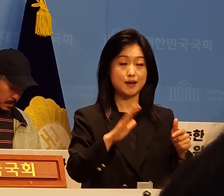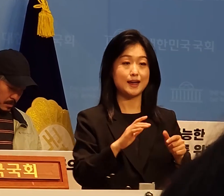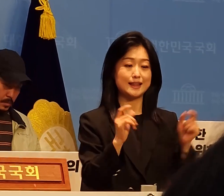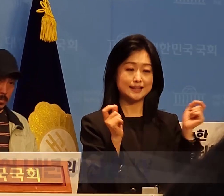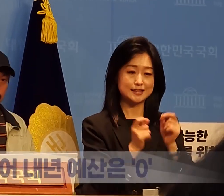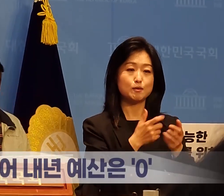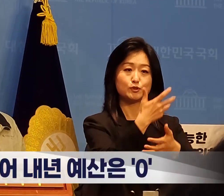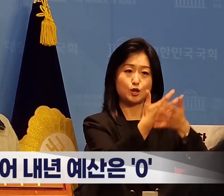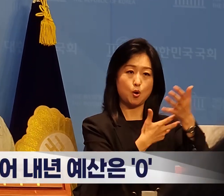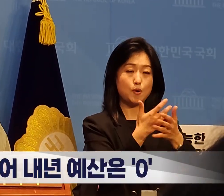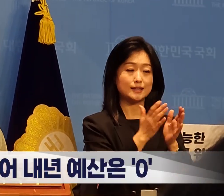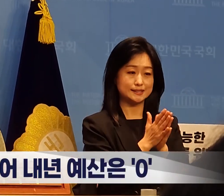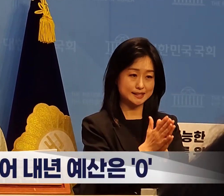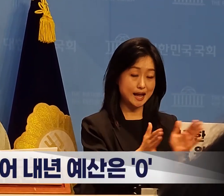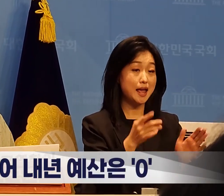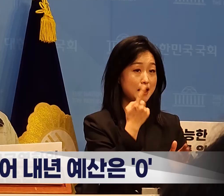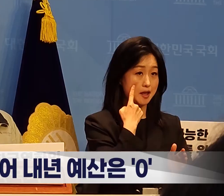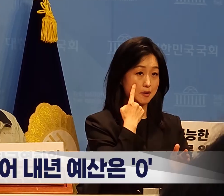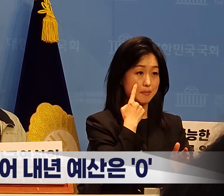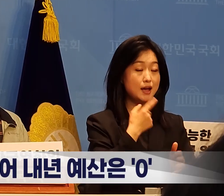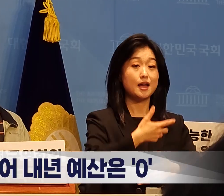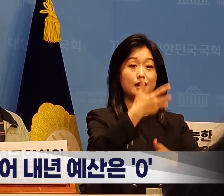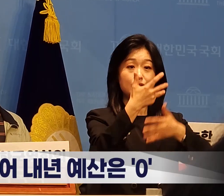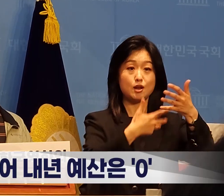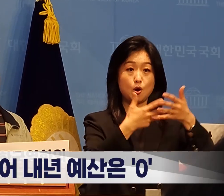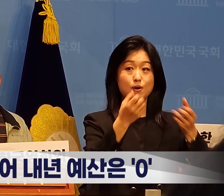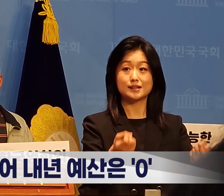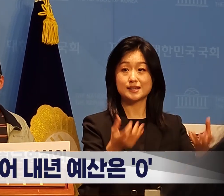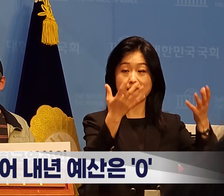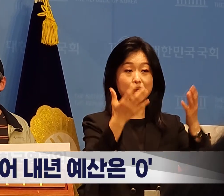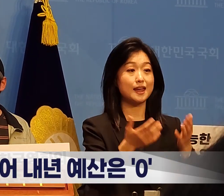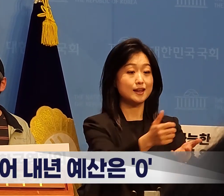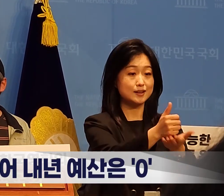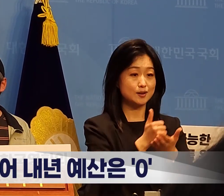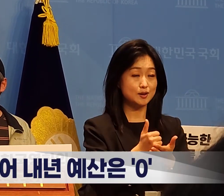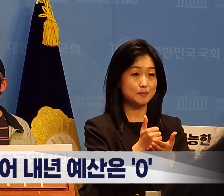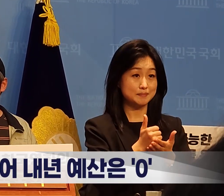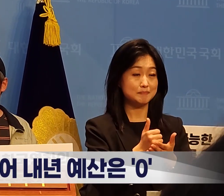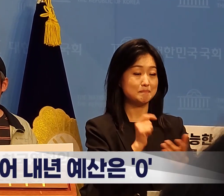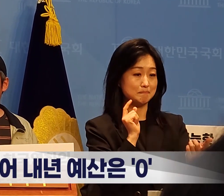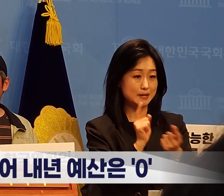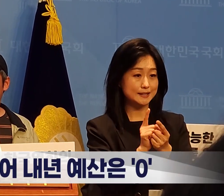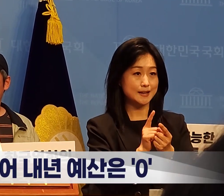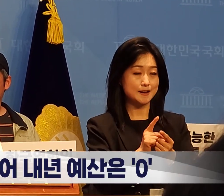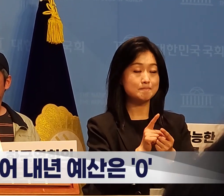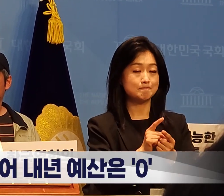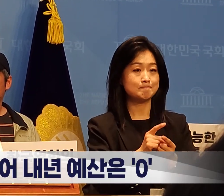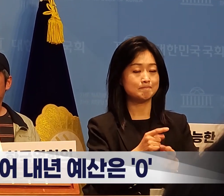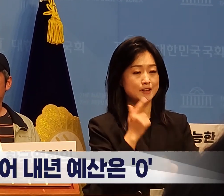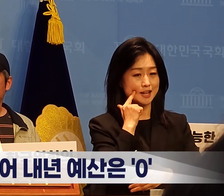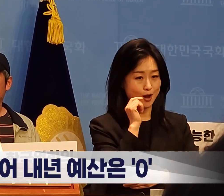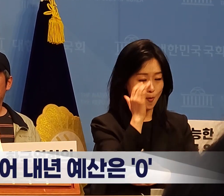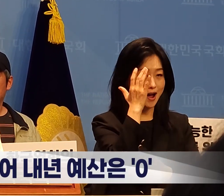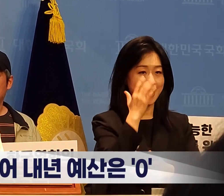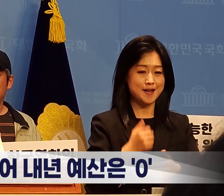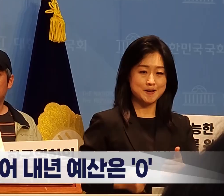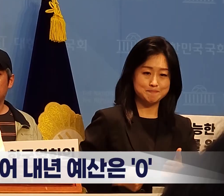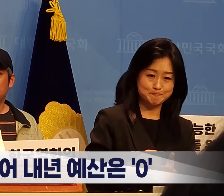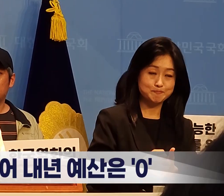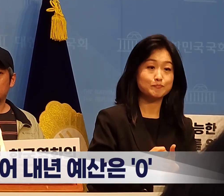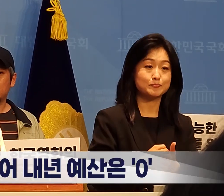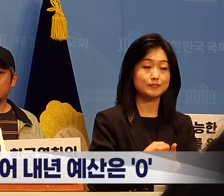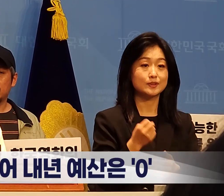있습니다 문화체육 관광부는 2025년 영화계 지원 예산을 올해보다 92억 증액한